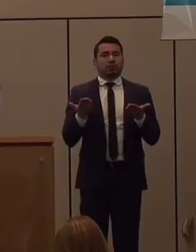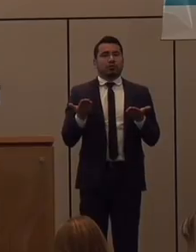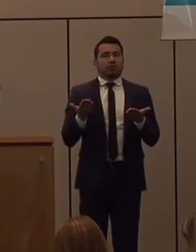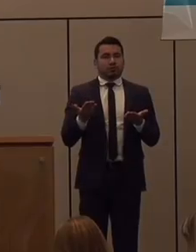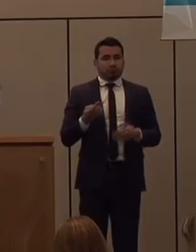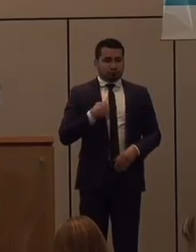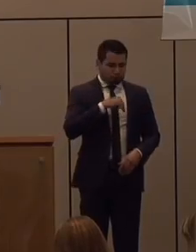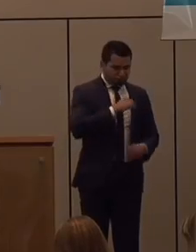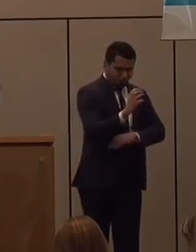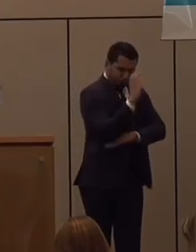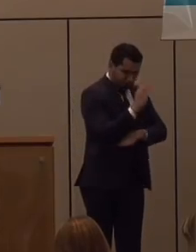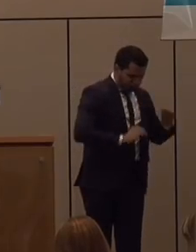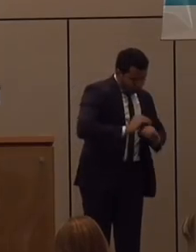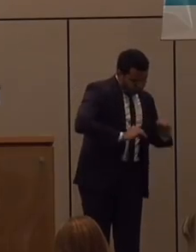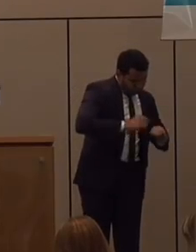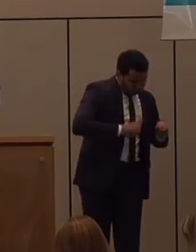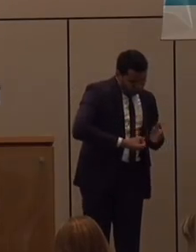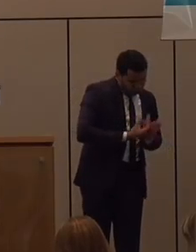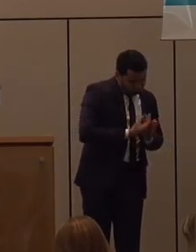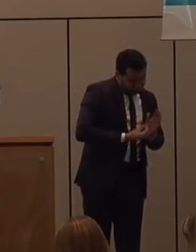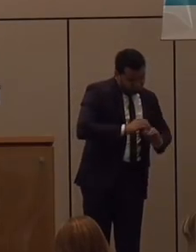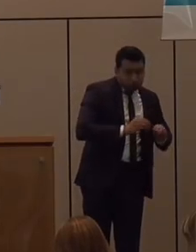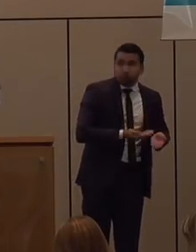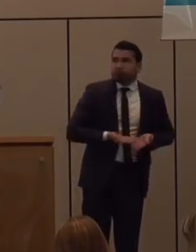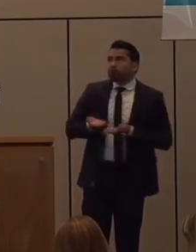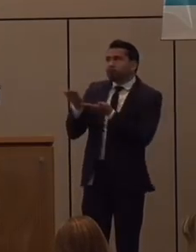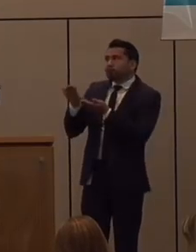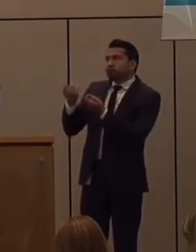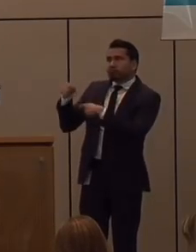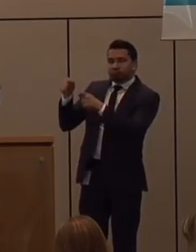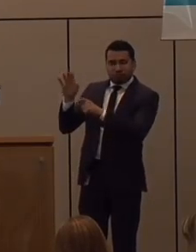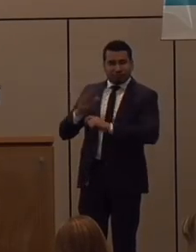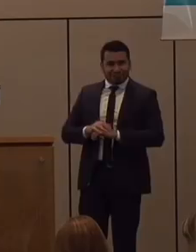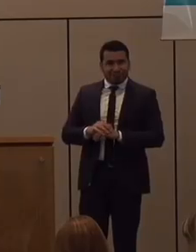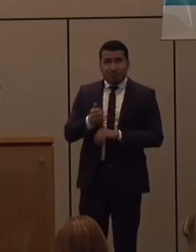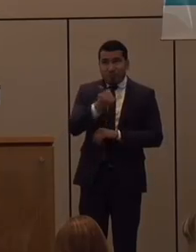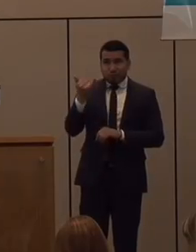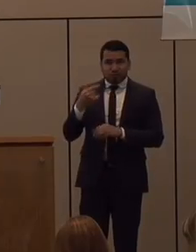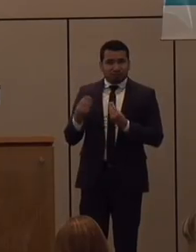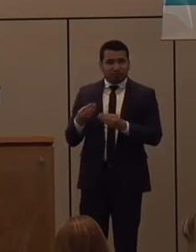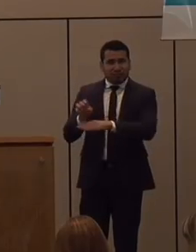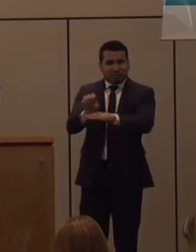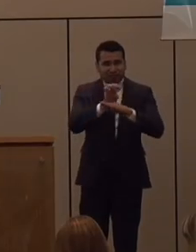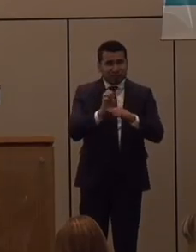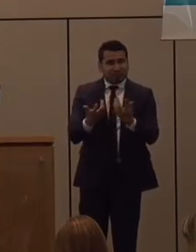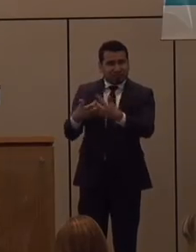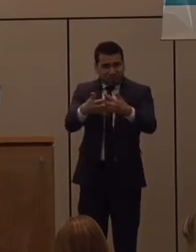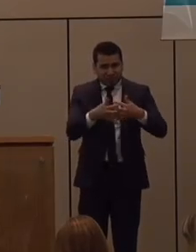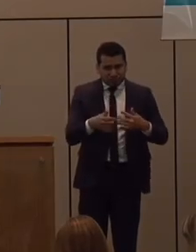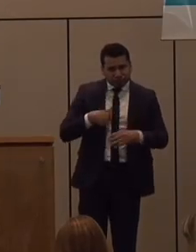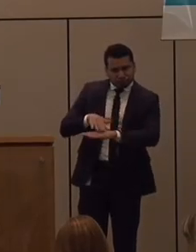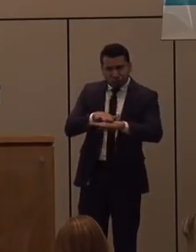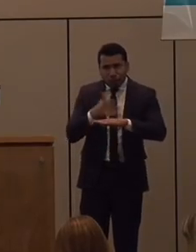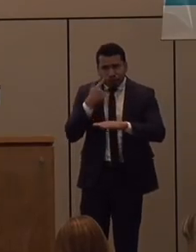estamos dando a los exportadores la posibilidad que tengan una flexibilidad con un mecanismo de escaso abasto acá de llegar de